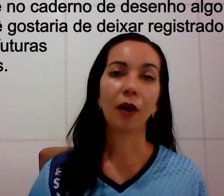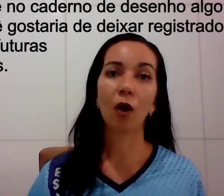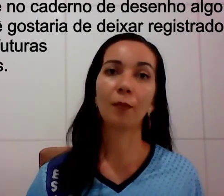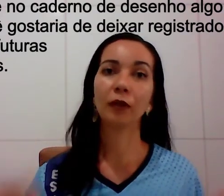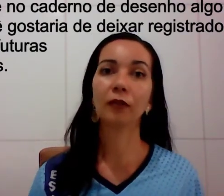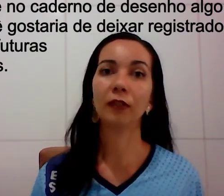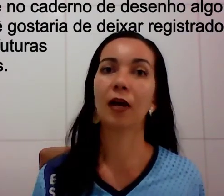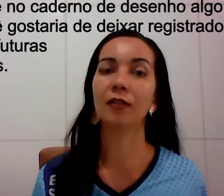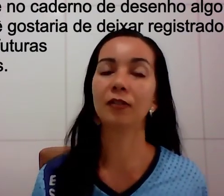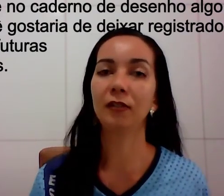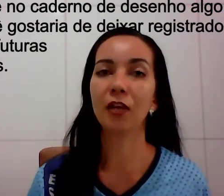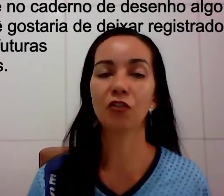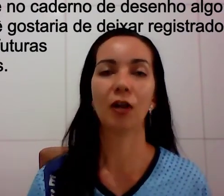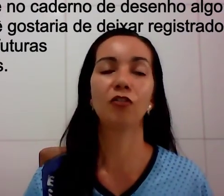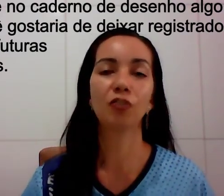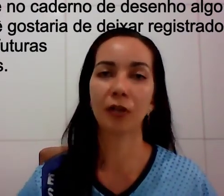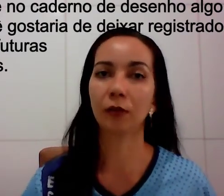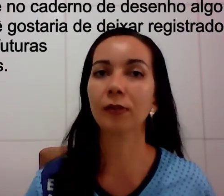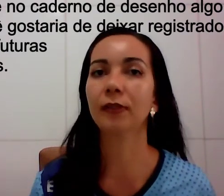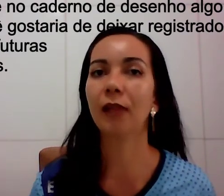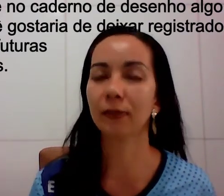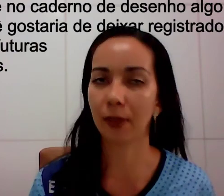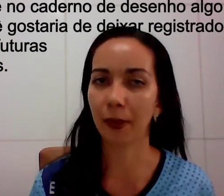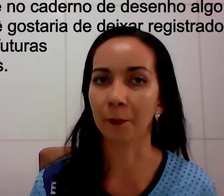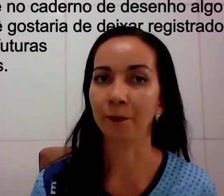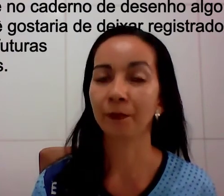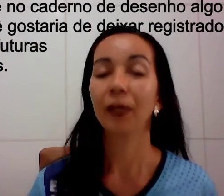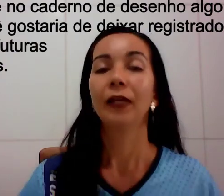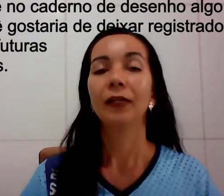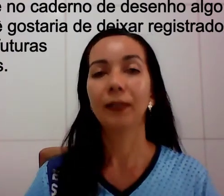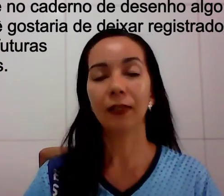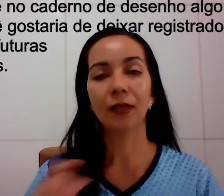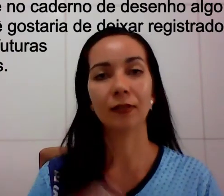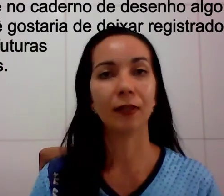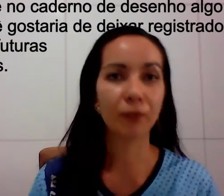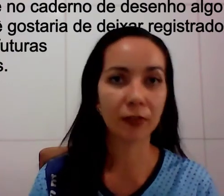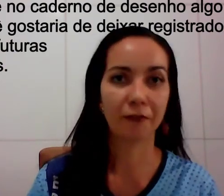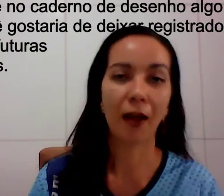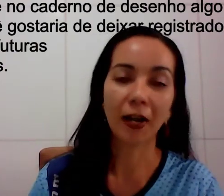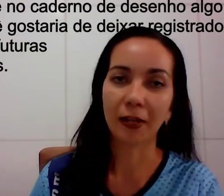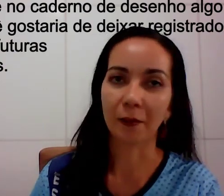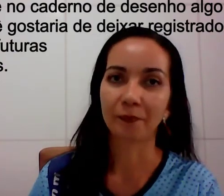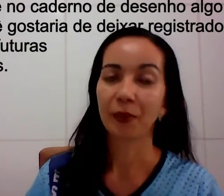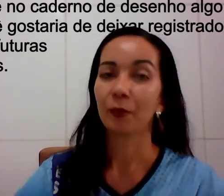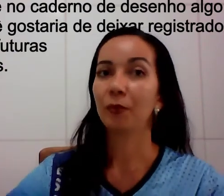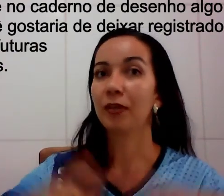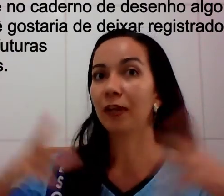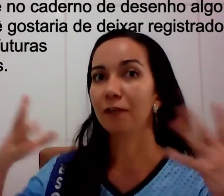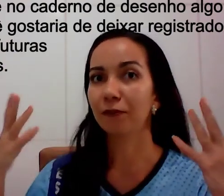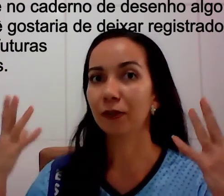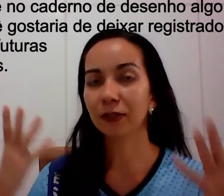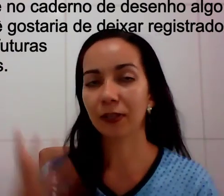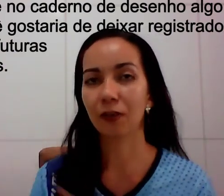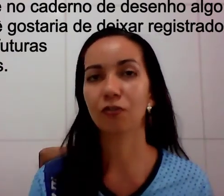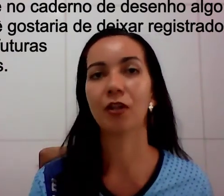a oportunidade de deixar registrado esse desenho. Que desenho você faria? O que é que você gostaria